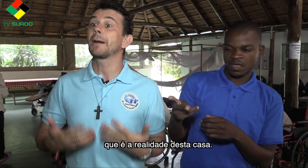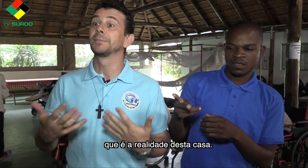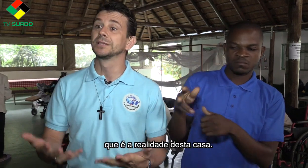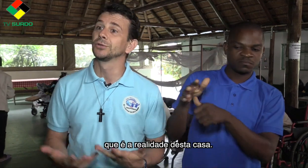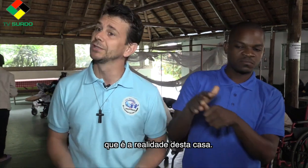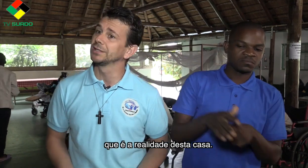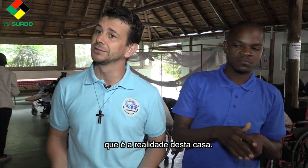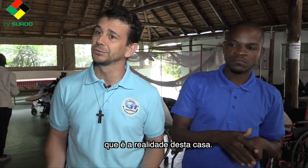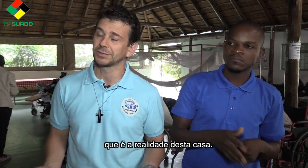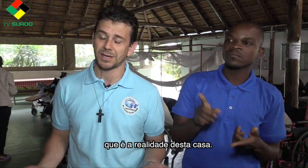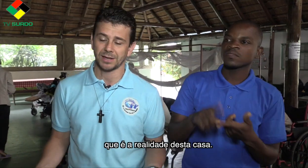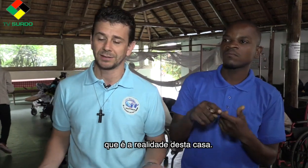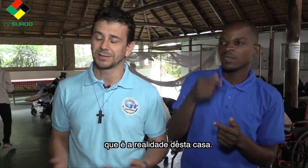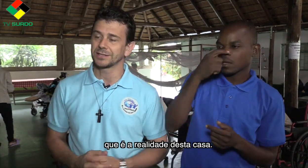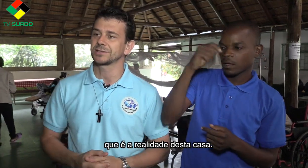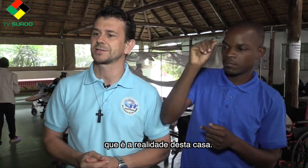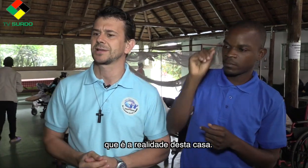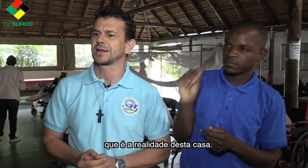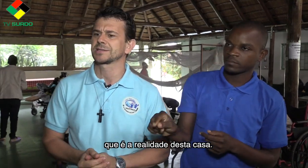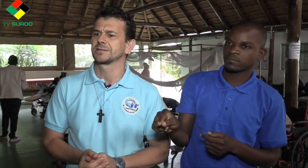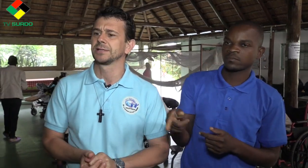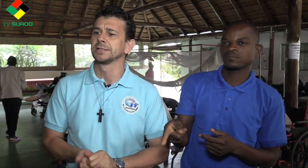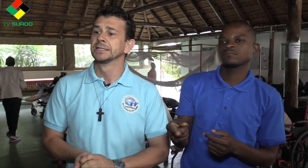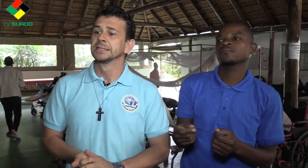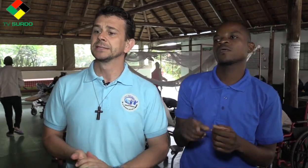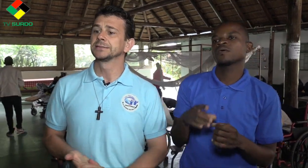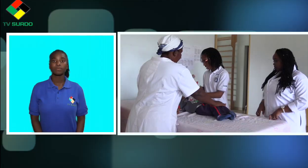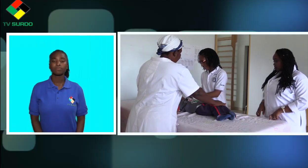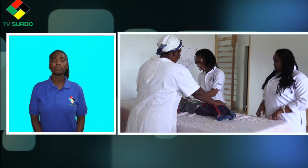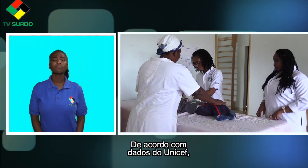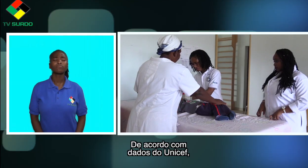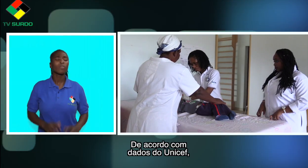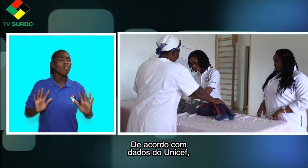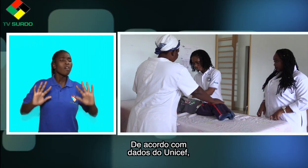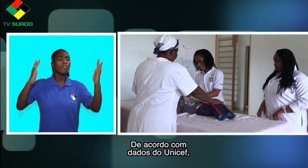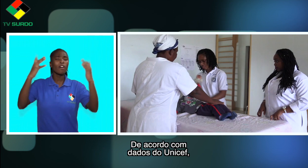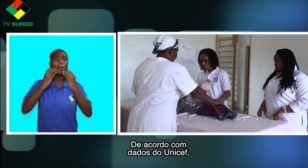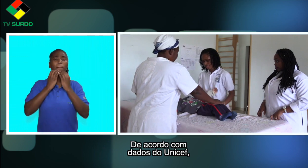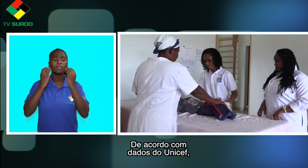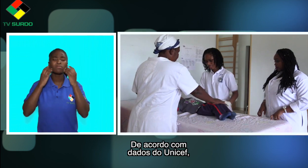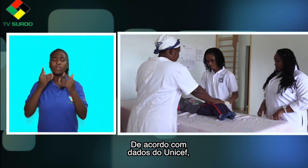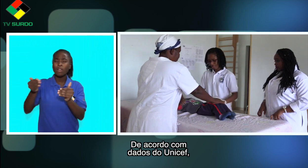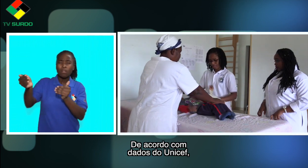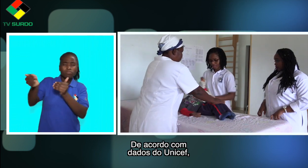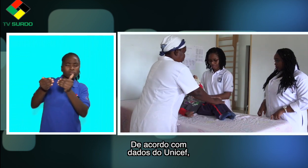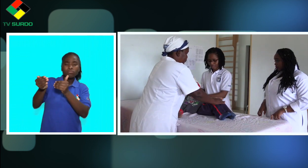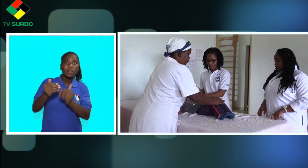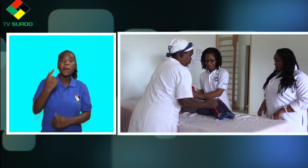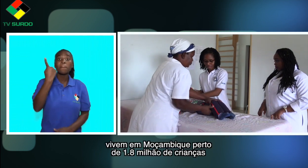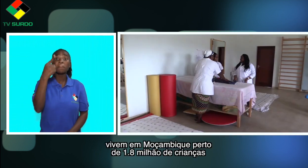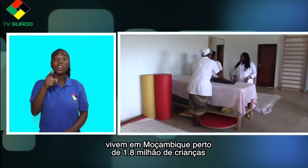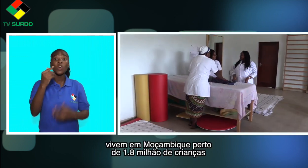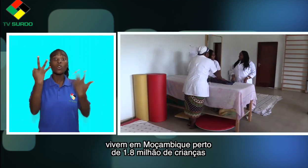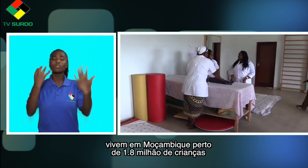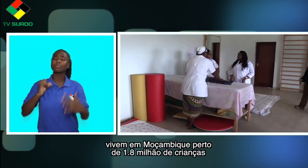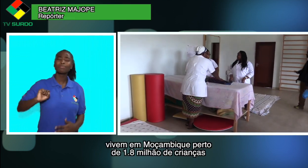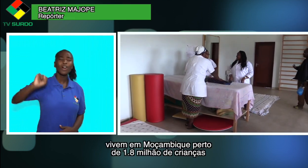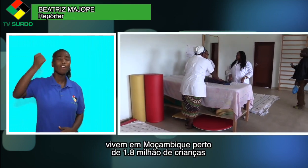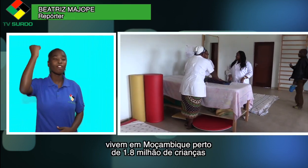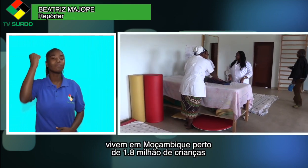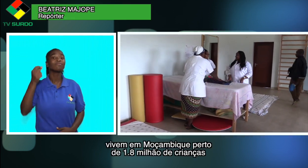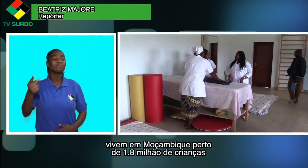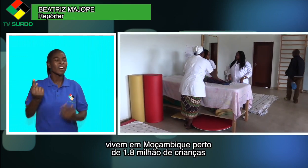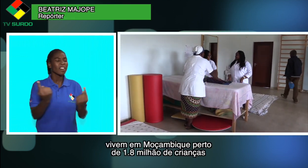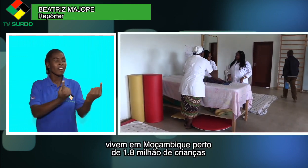desprezando, abandonando, que é a realidade desta casa, não é? De acordo com dados do UNICEF, vive em